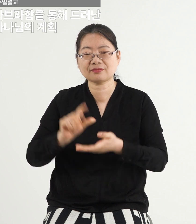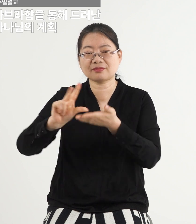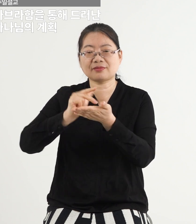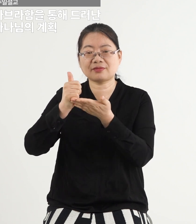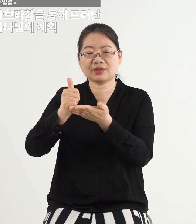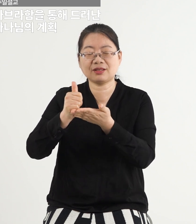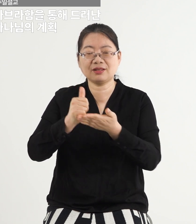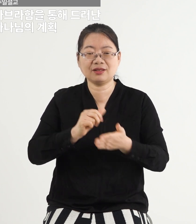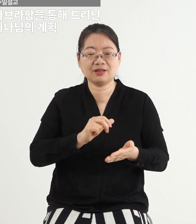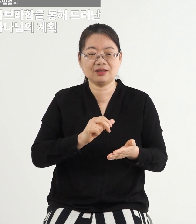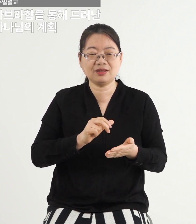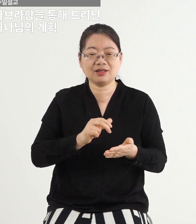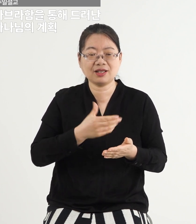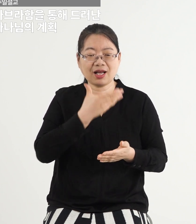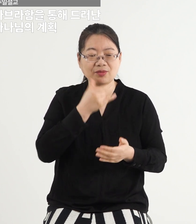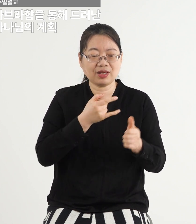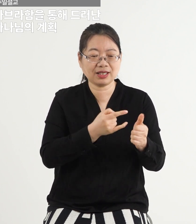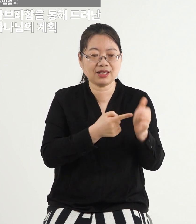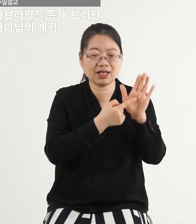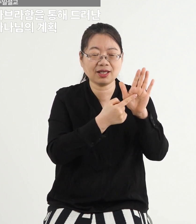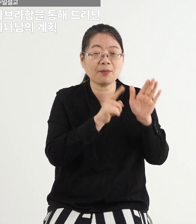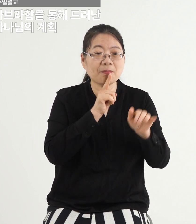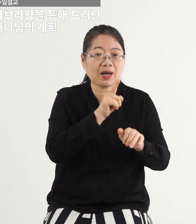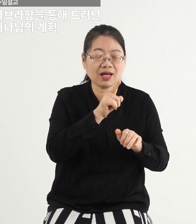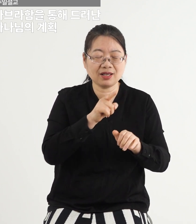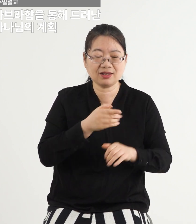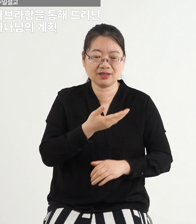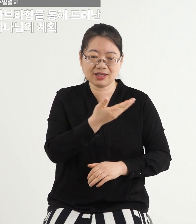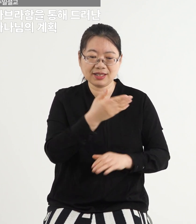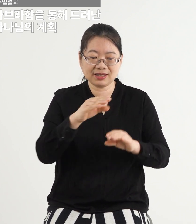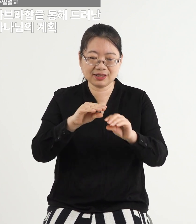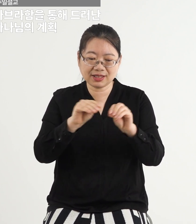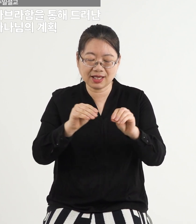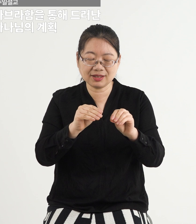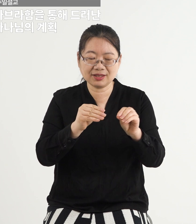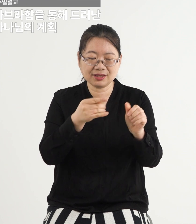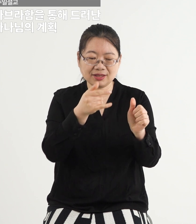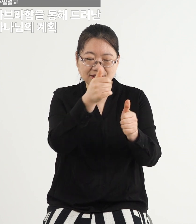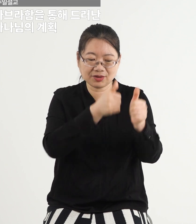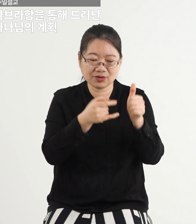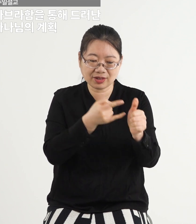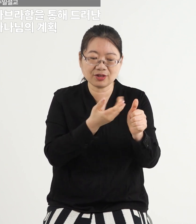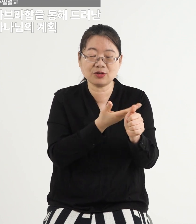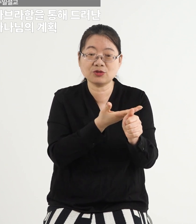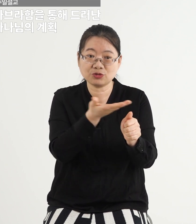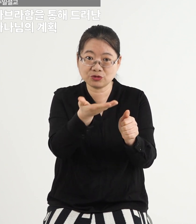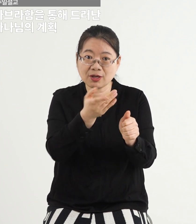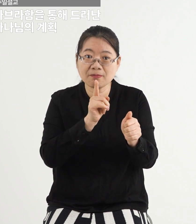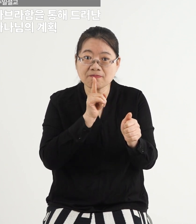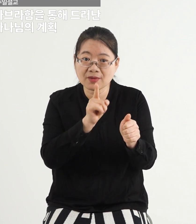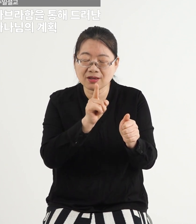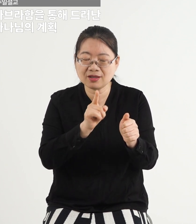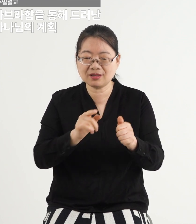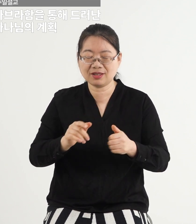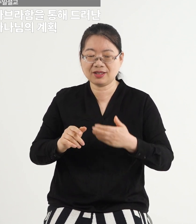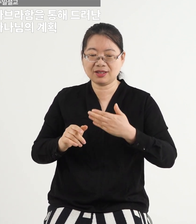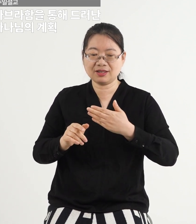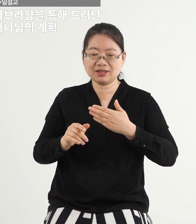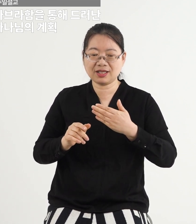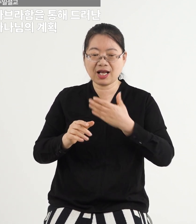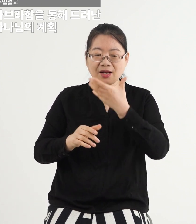여호와께서 아브라함에게 나타나 이르시되 내가 이 땅을 네 자손에게 주리라 하신지라. 자기에게